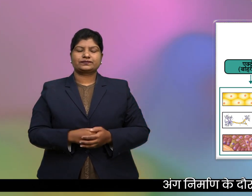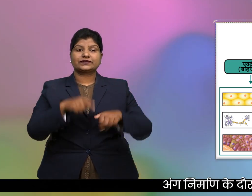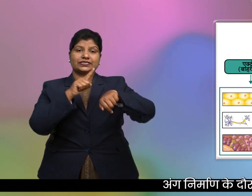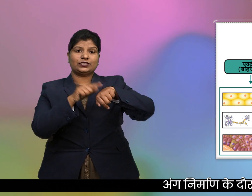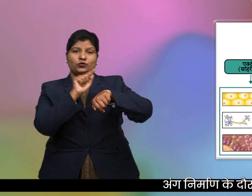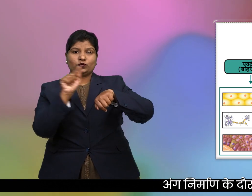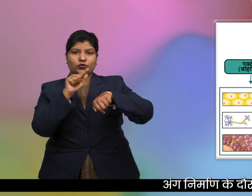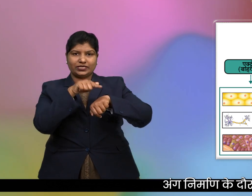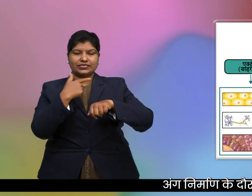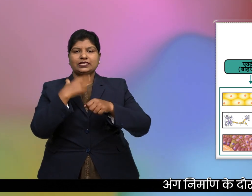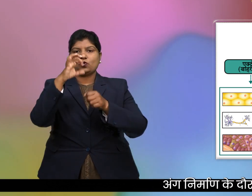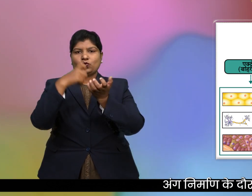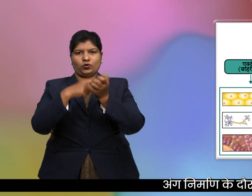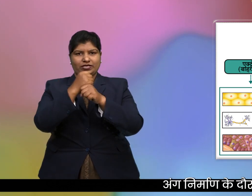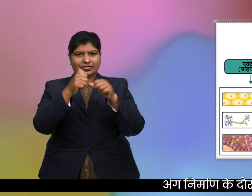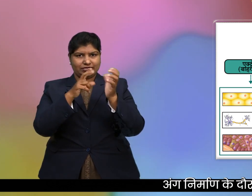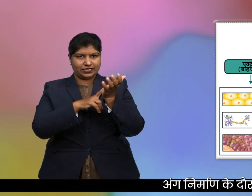अंग निर्माण के दौरान